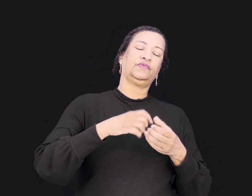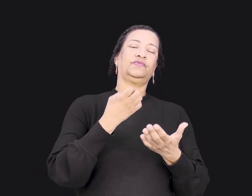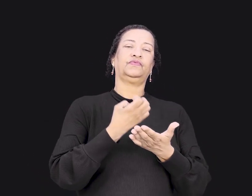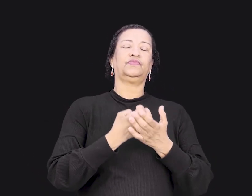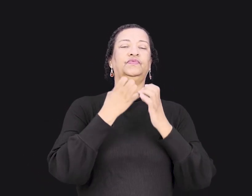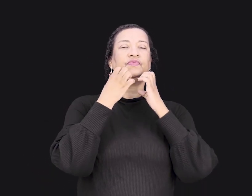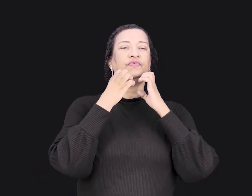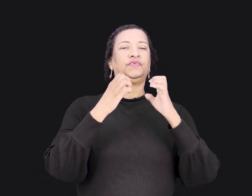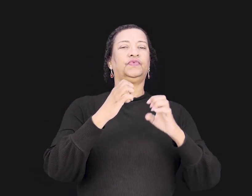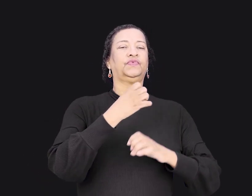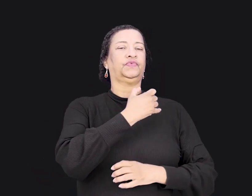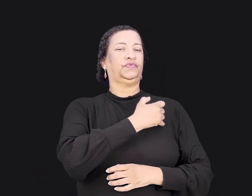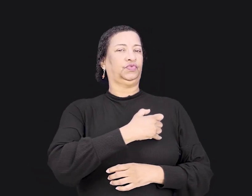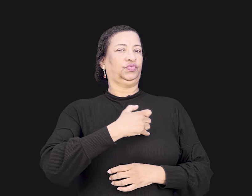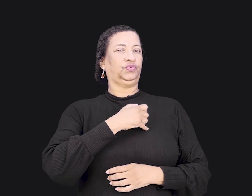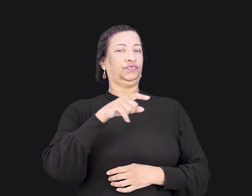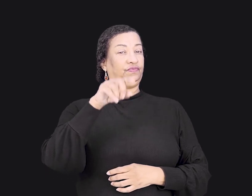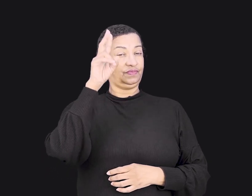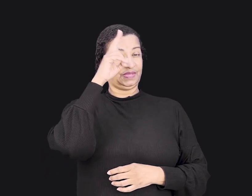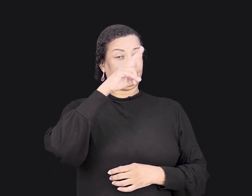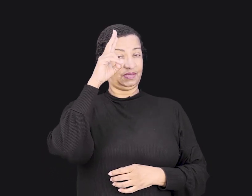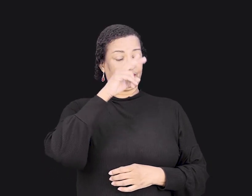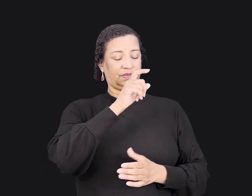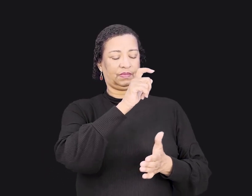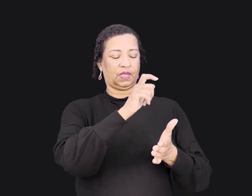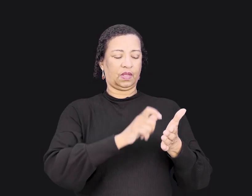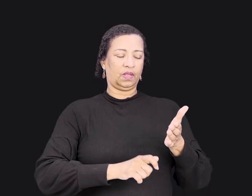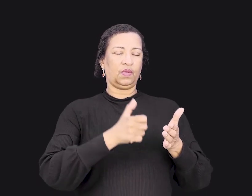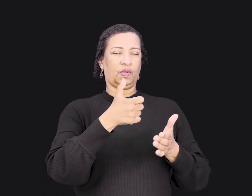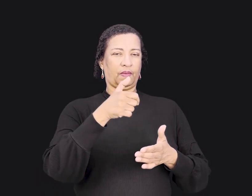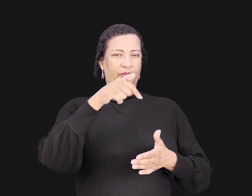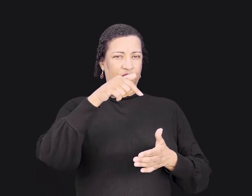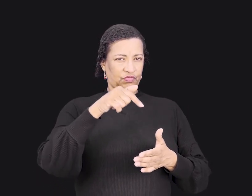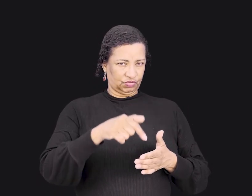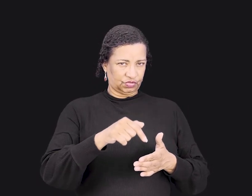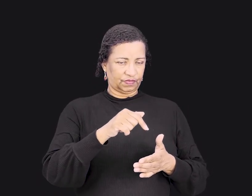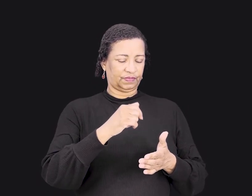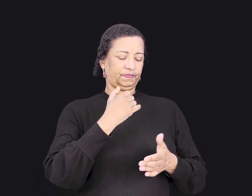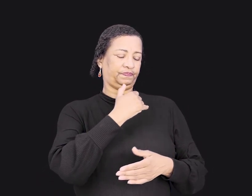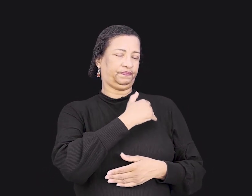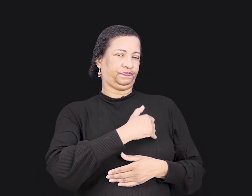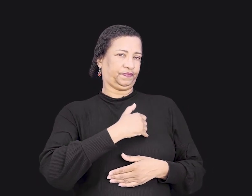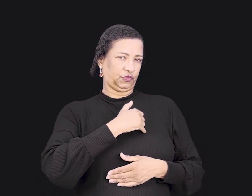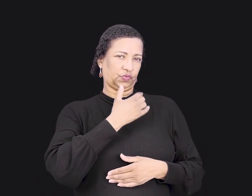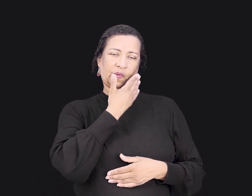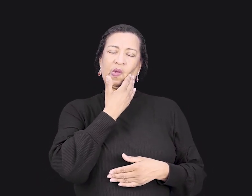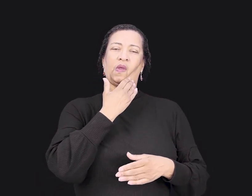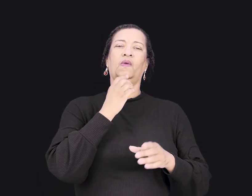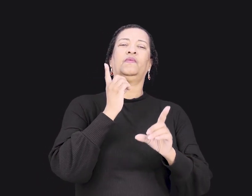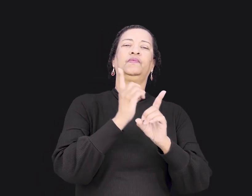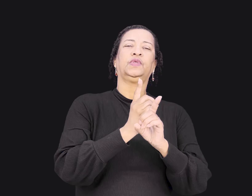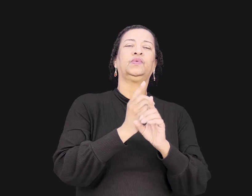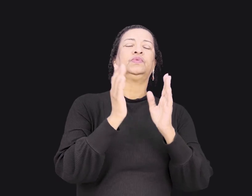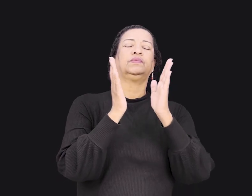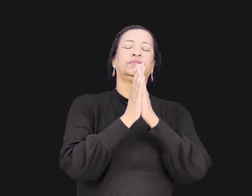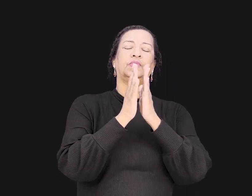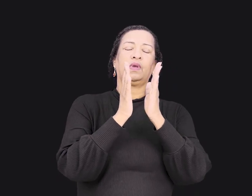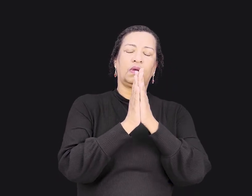João. Você se lembra que no capítulo 17 do Evangelho de João, encontramos a oração sacerdotal de